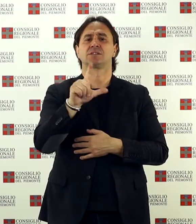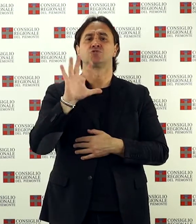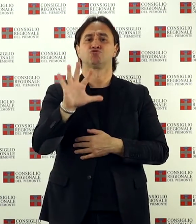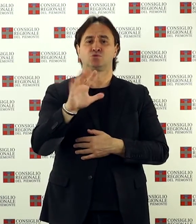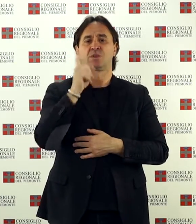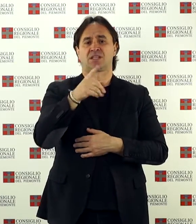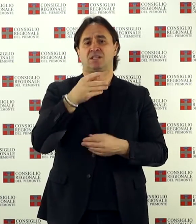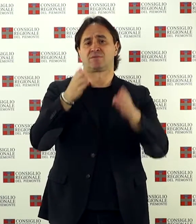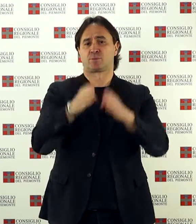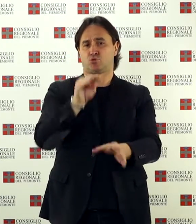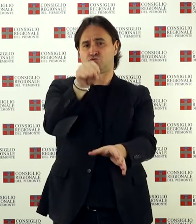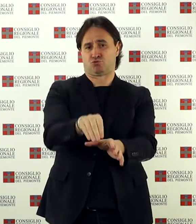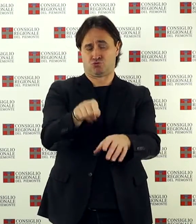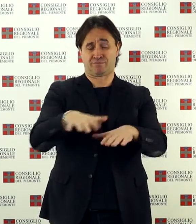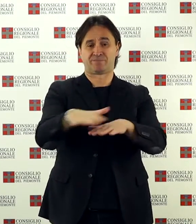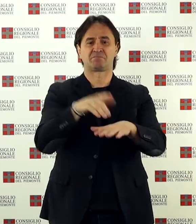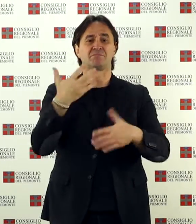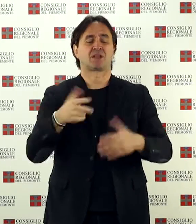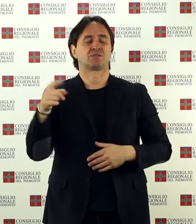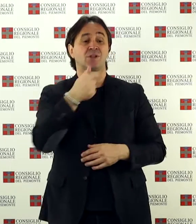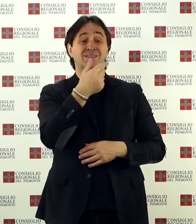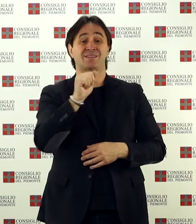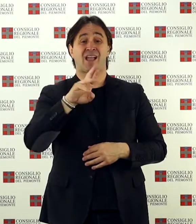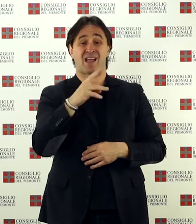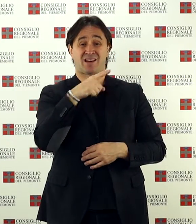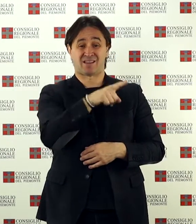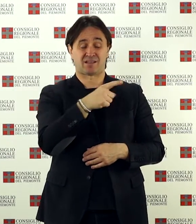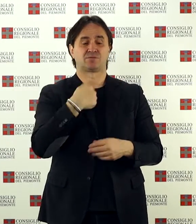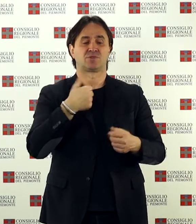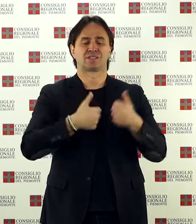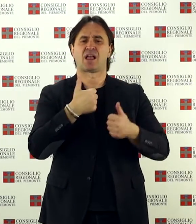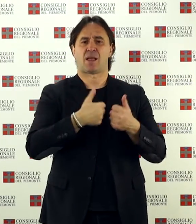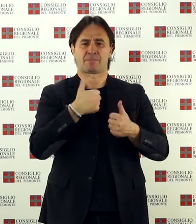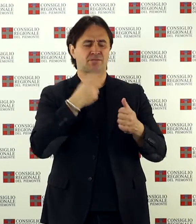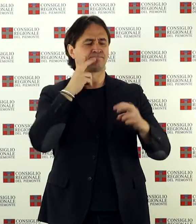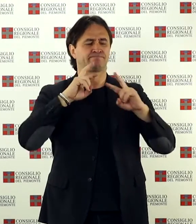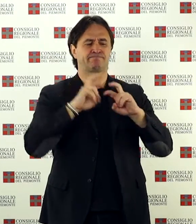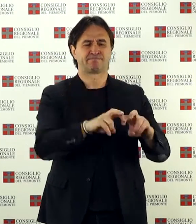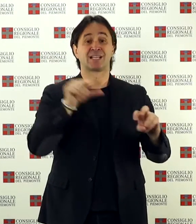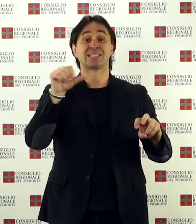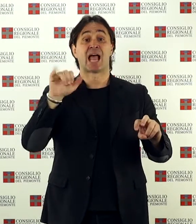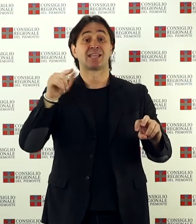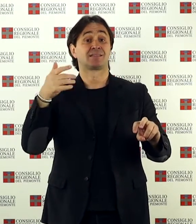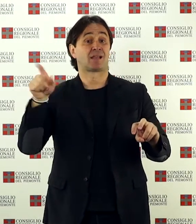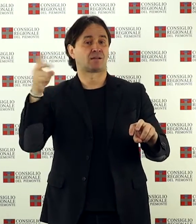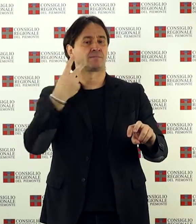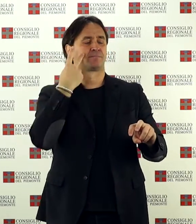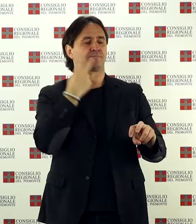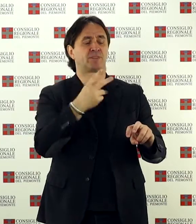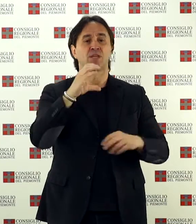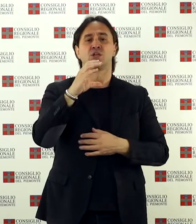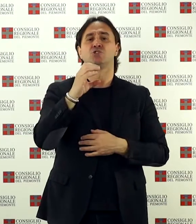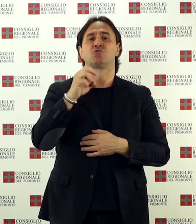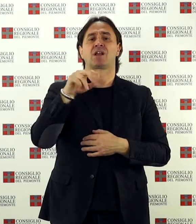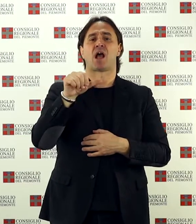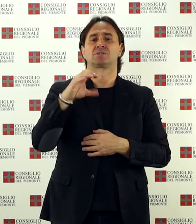5. La zona individuata, al momento all'esame del TAR, ha spiegato l'assessore alla sanità Antonio Saitta, è in località